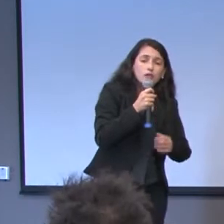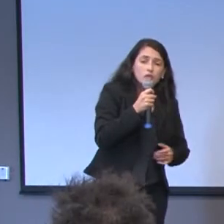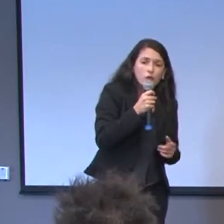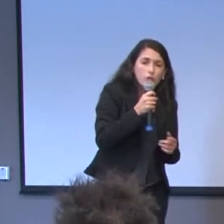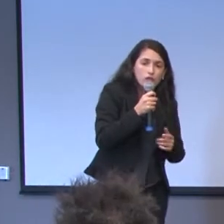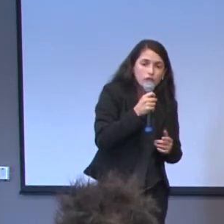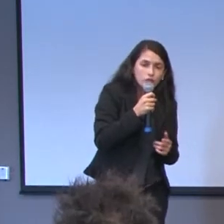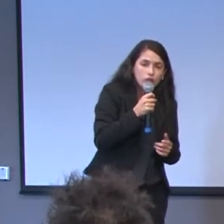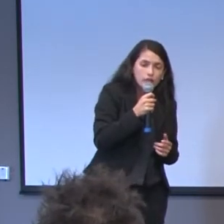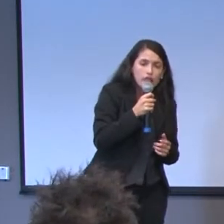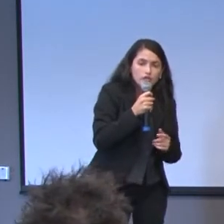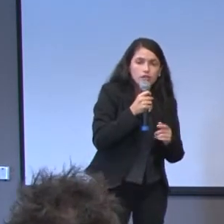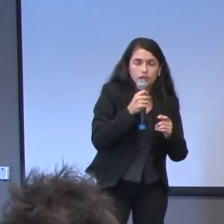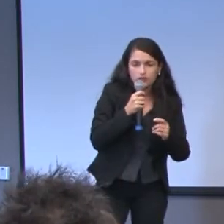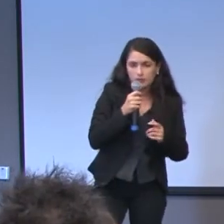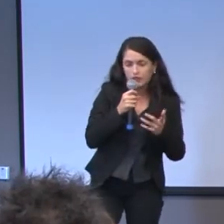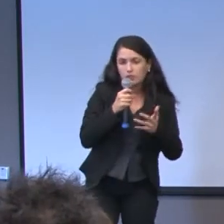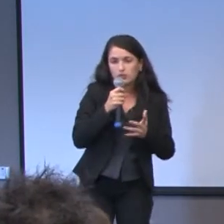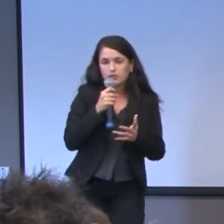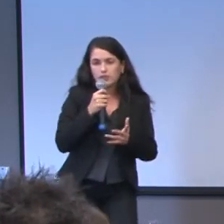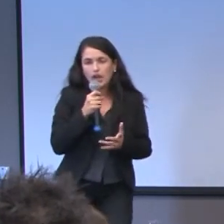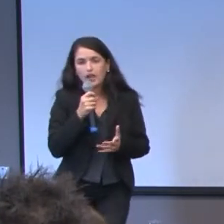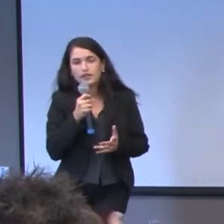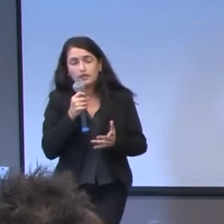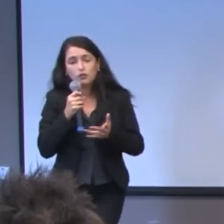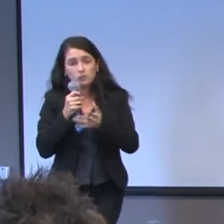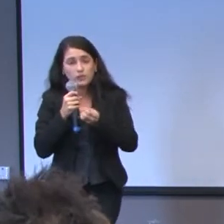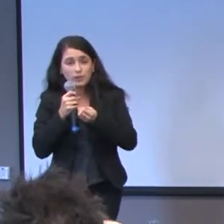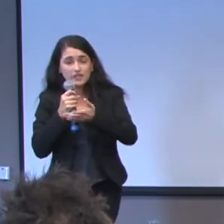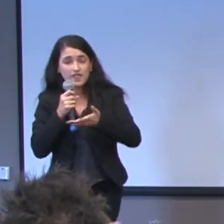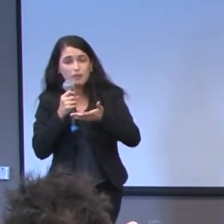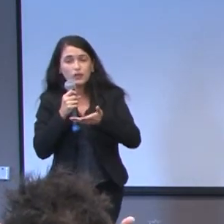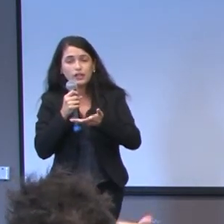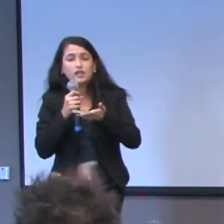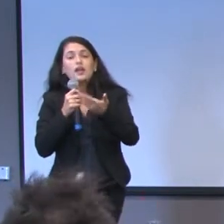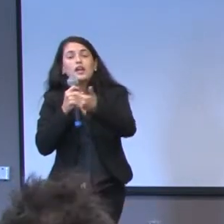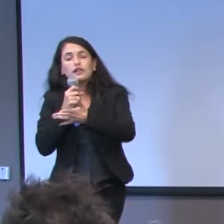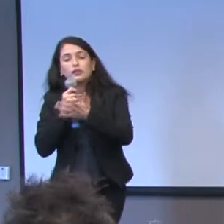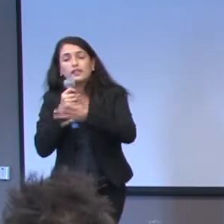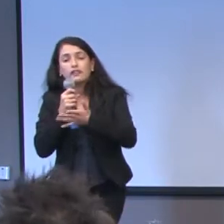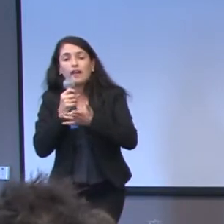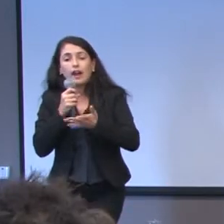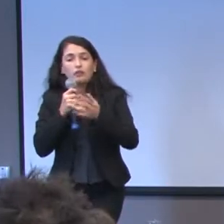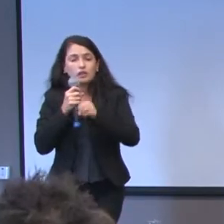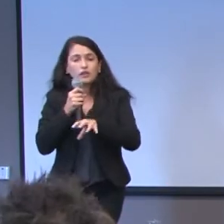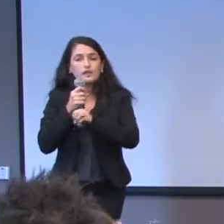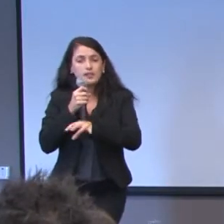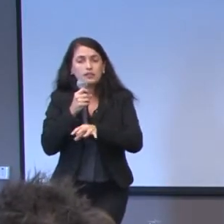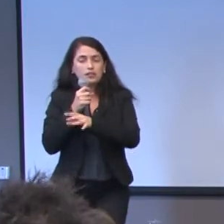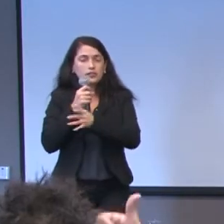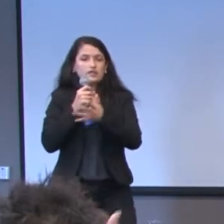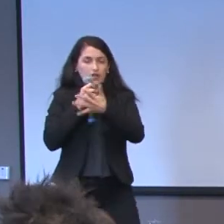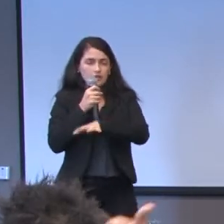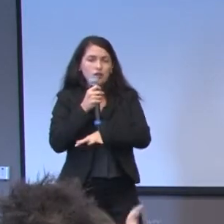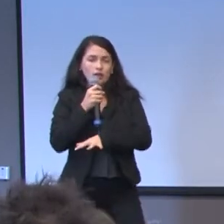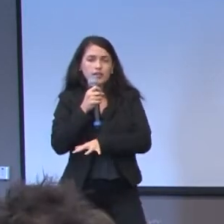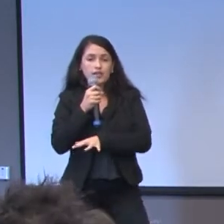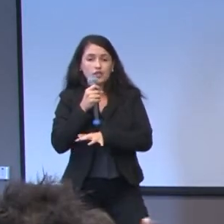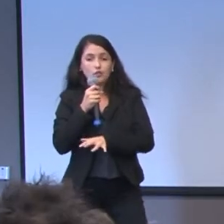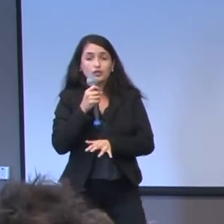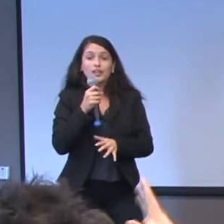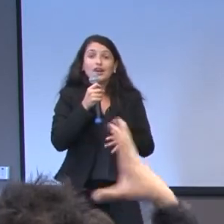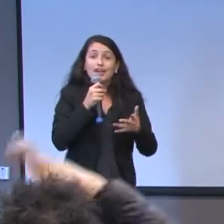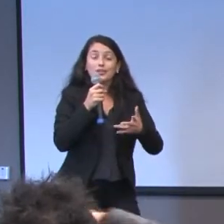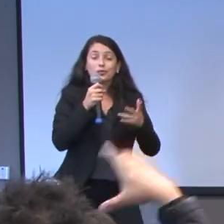E eu, como professor, né, de língua de sinais, eu percebo que, no intervalo, quando eu ensino nas escolas